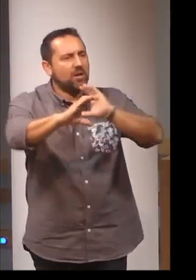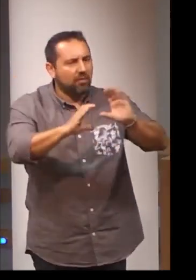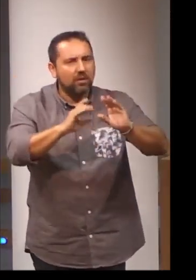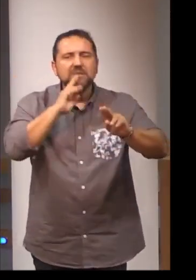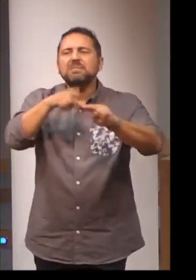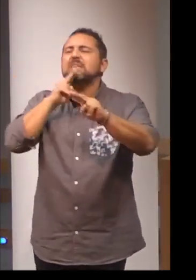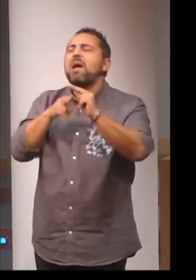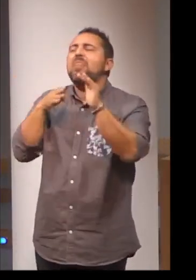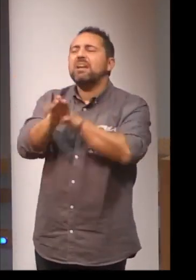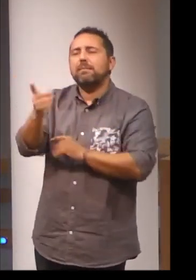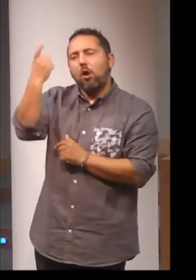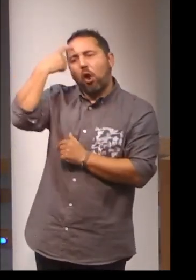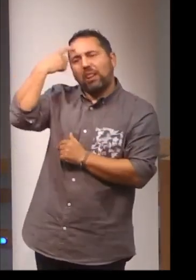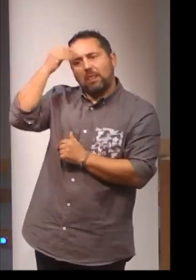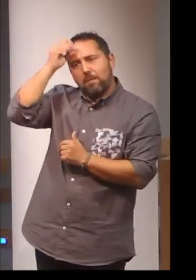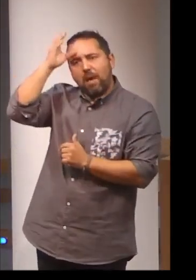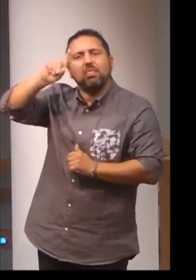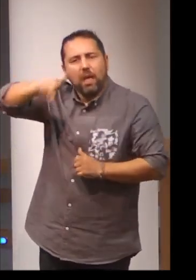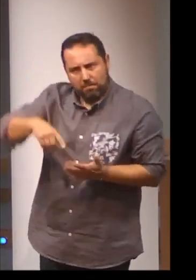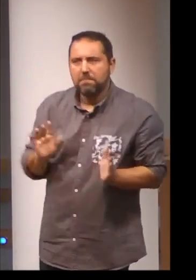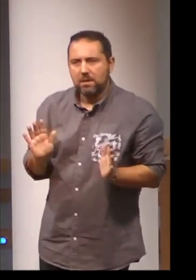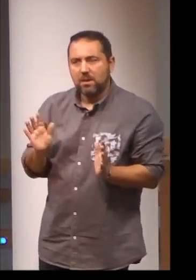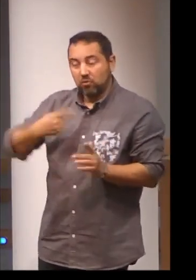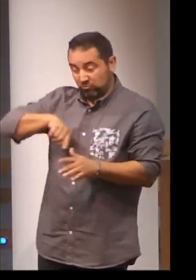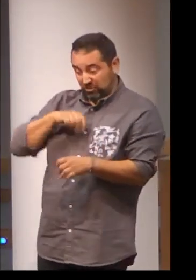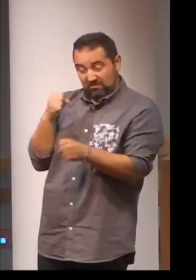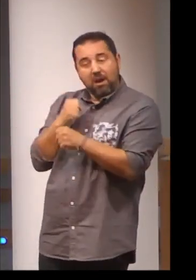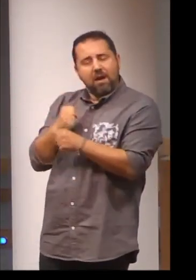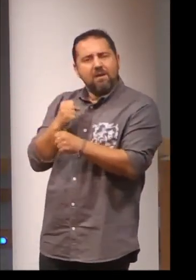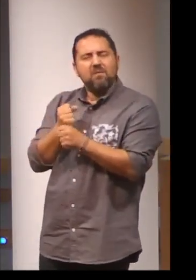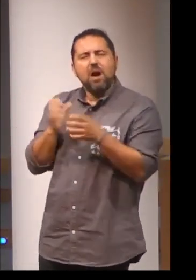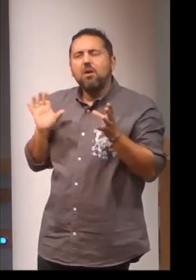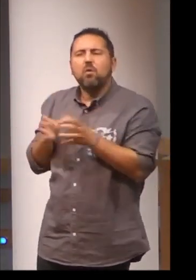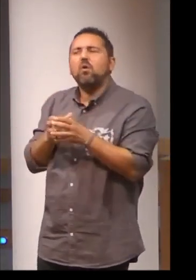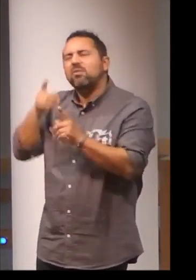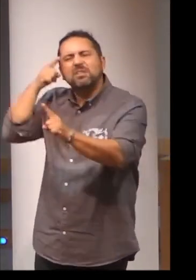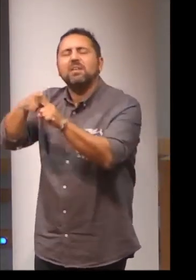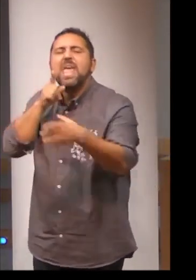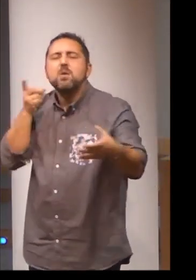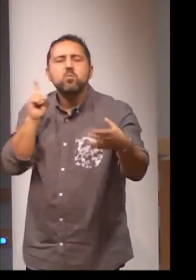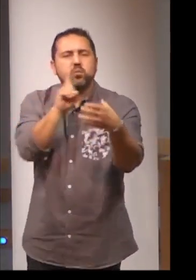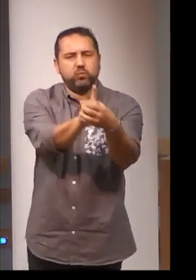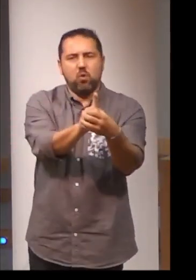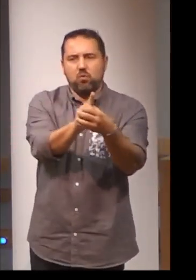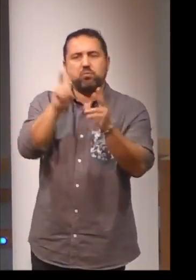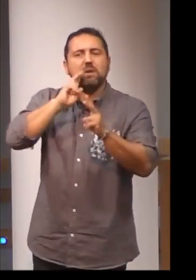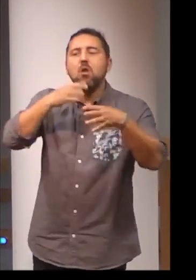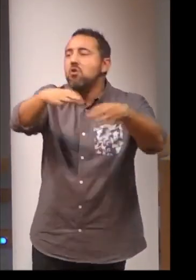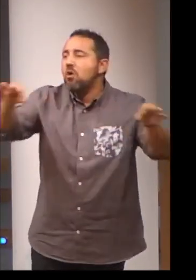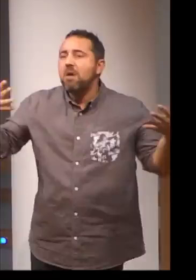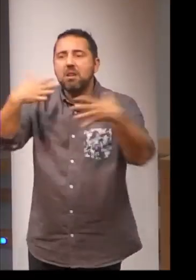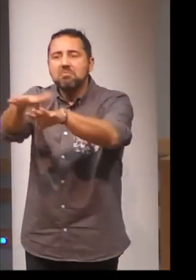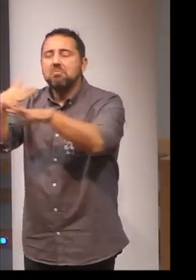cognitiva. Desde el punto de vista de nuestro trabajo realizado en torno a la inclusión, a la normalización, a la vida